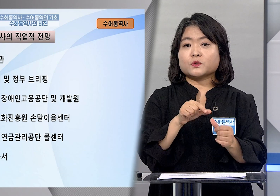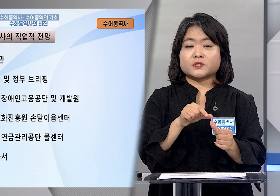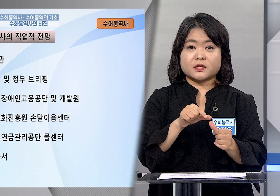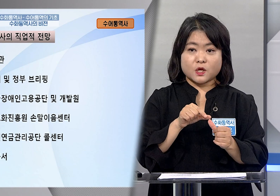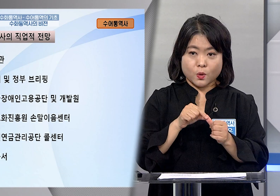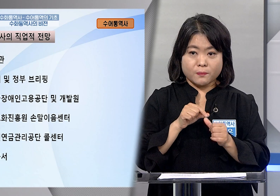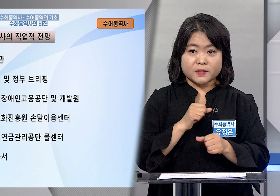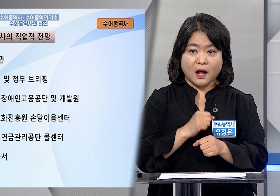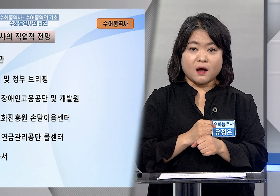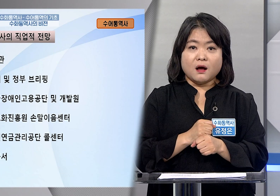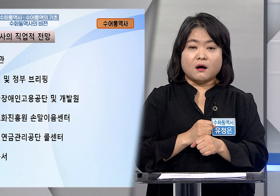수화통역사를 채용합니다.